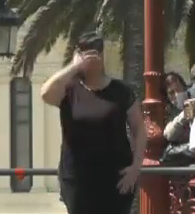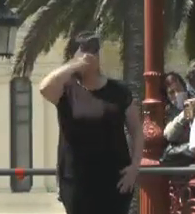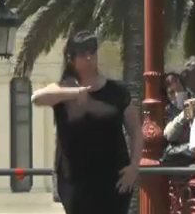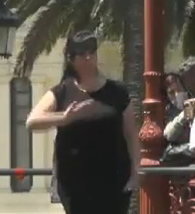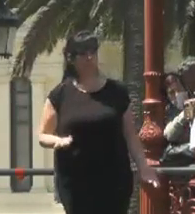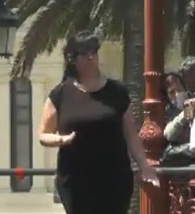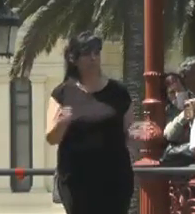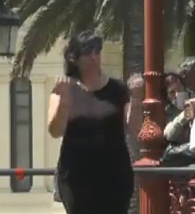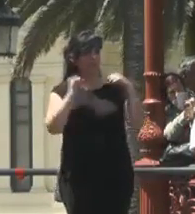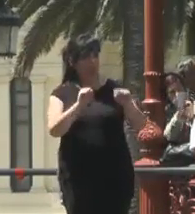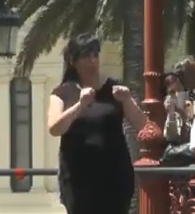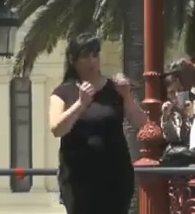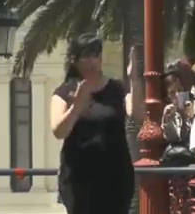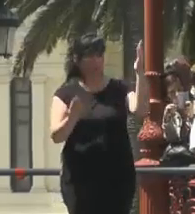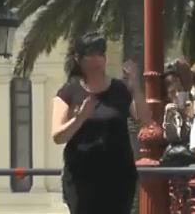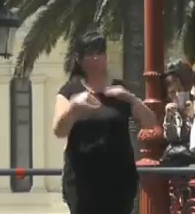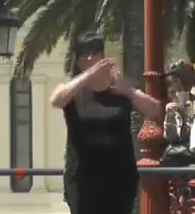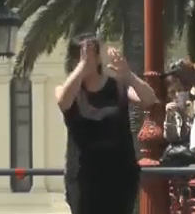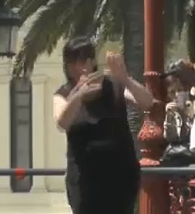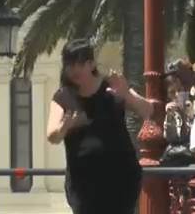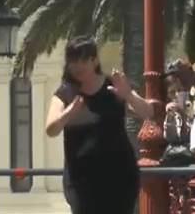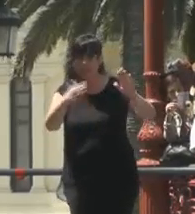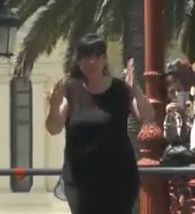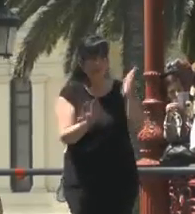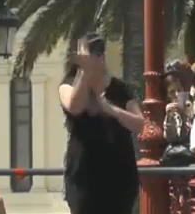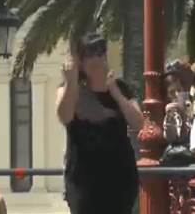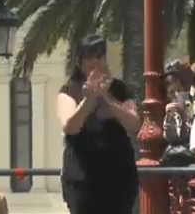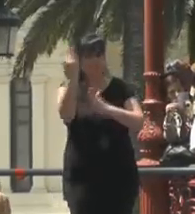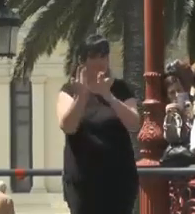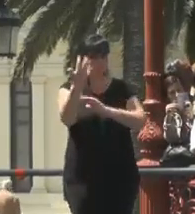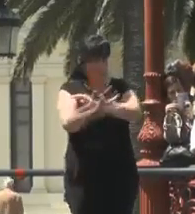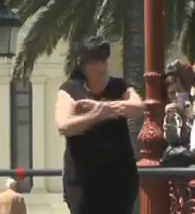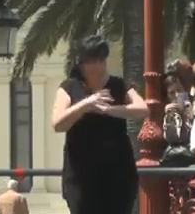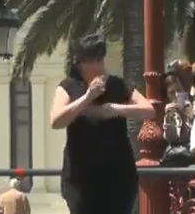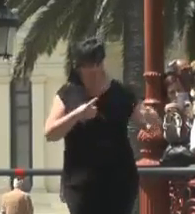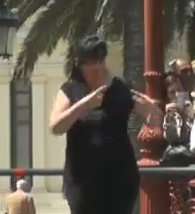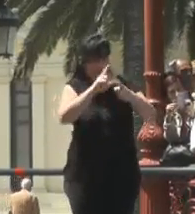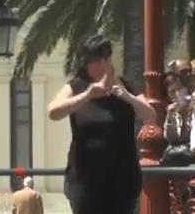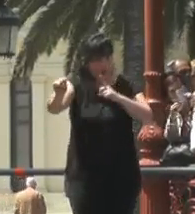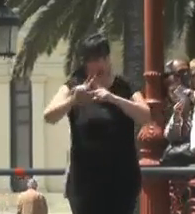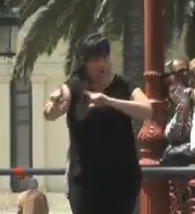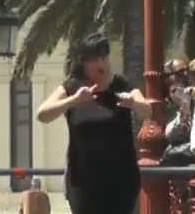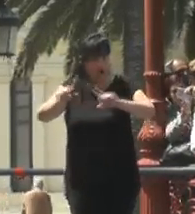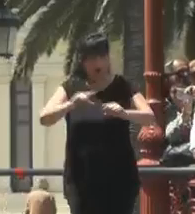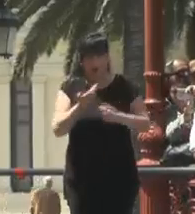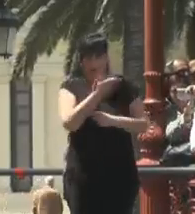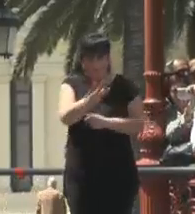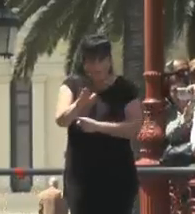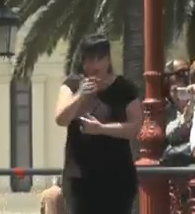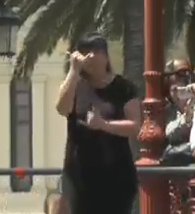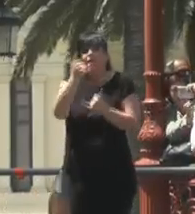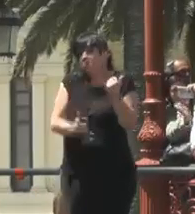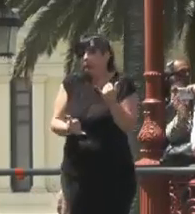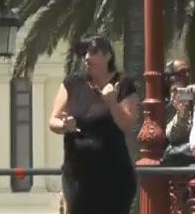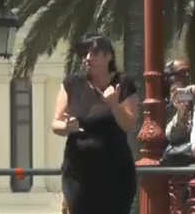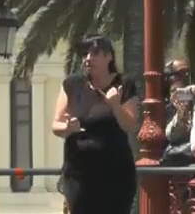ante el asesinato de miles de personas en el Mediterráneo que mueren por ser pobres y por huir de guerras provocadas por los países de la Unión Europea y